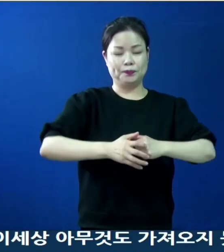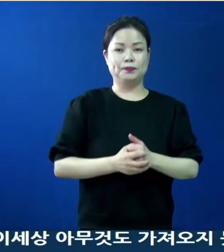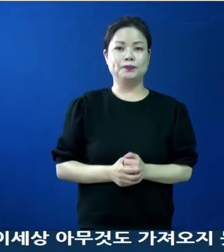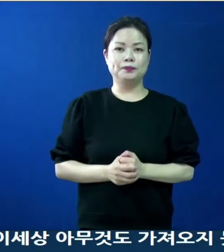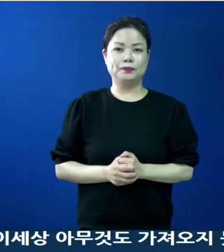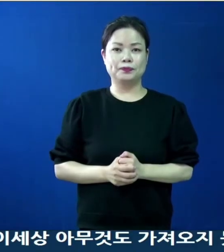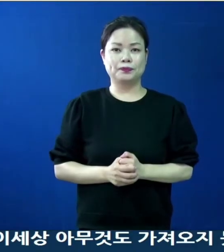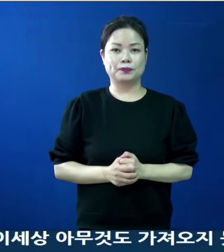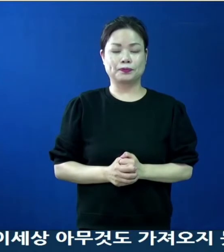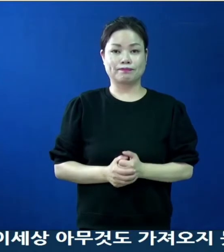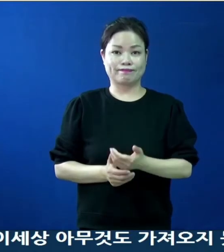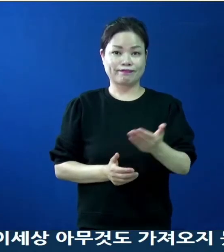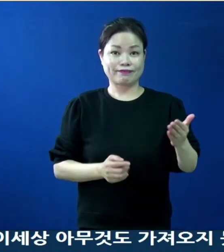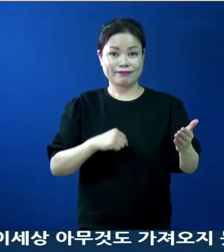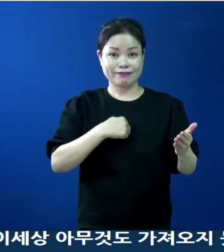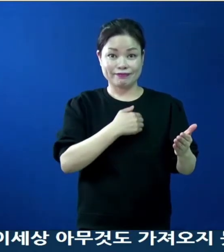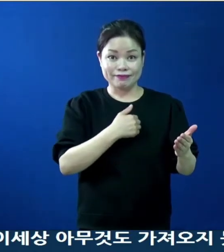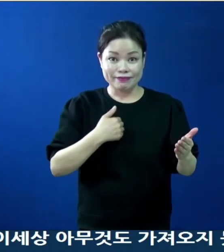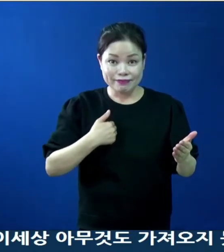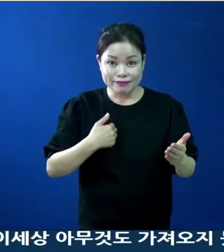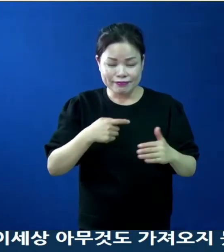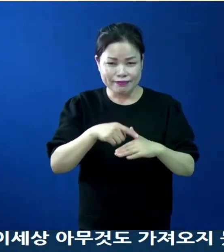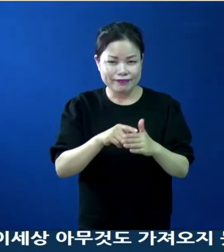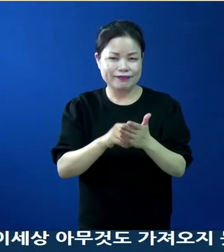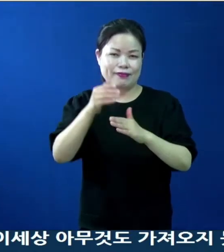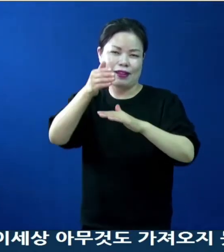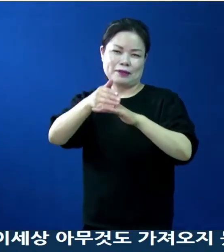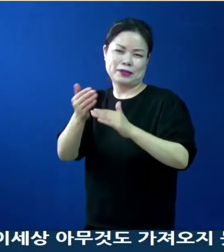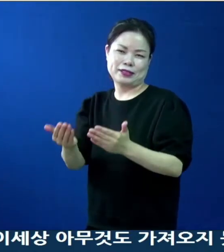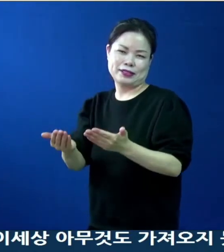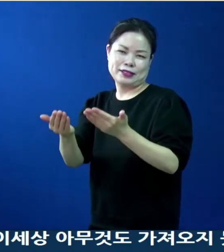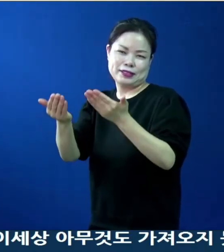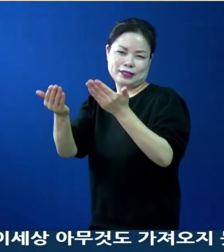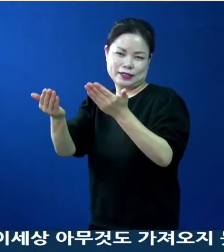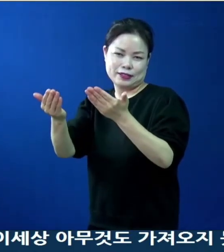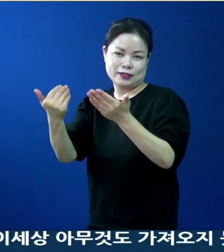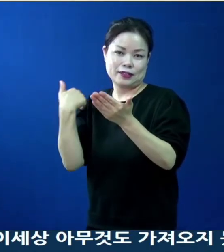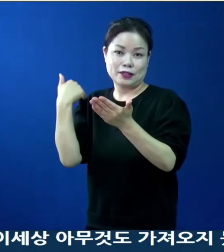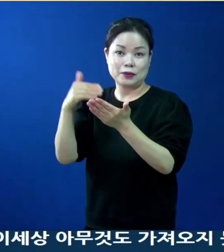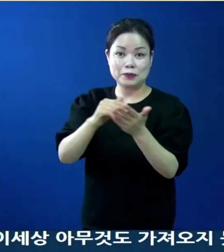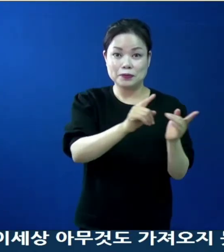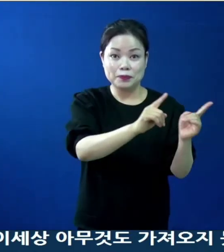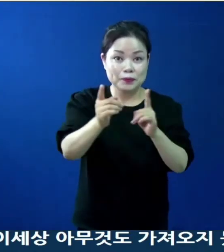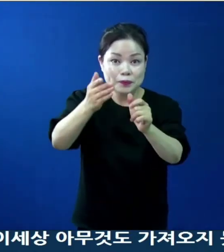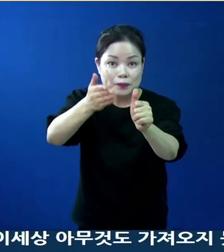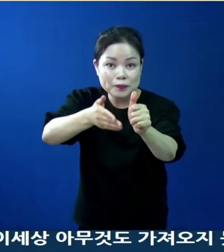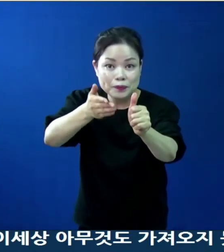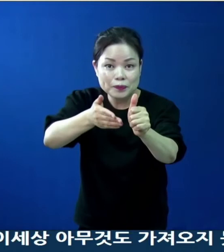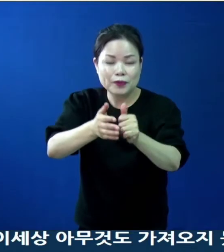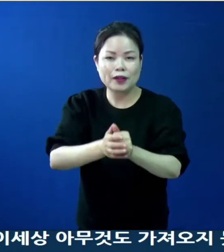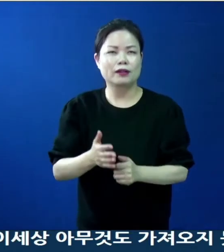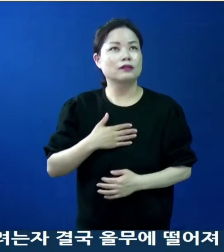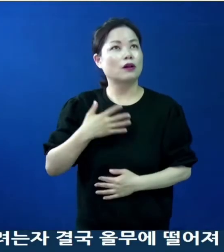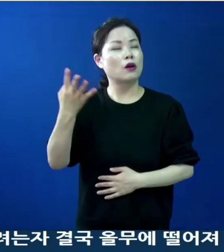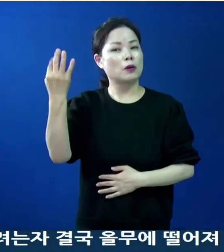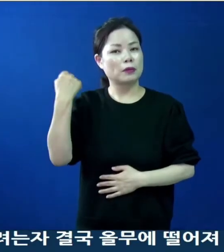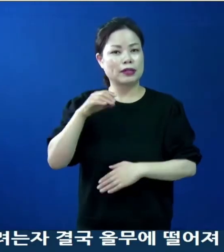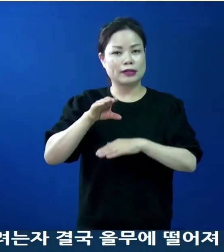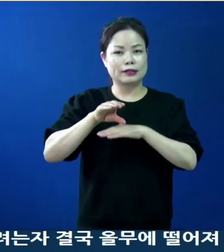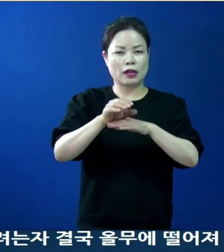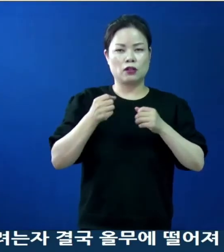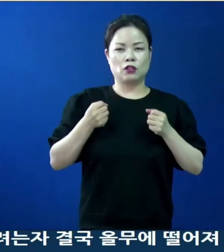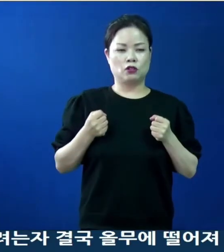겁니다. 여러분, 자족하는 마음, 감사하는 마음을 회복하시기 바랍니다. 제가 얼마 전에 차를 타고